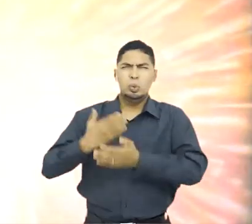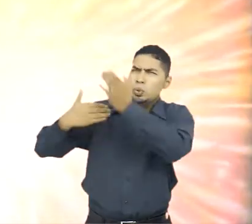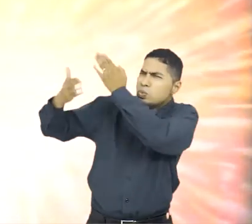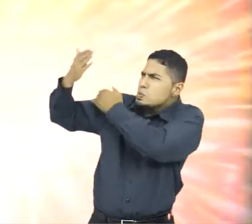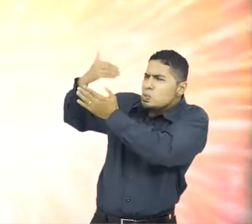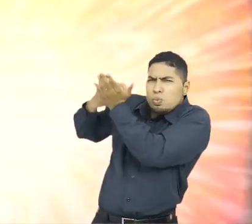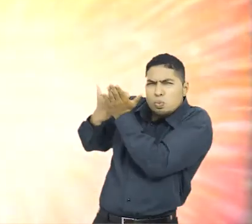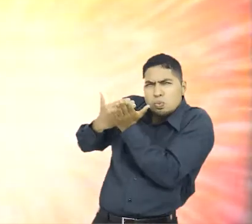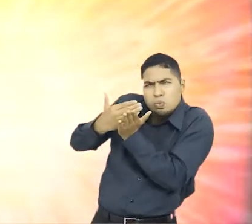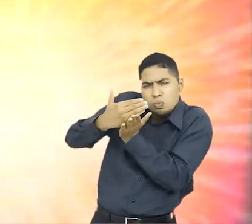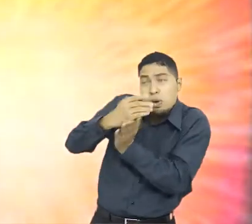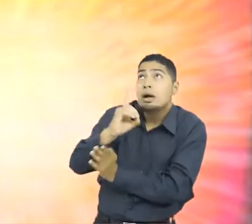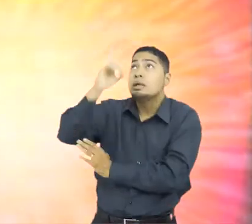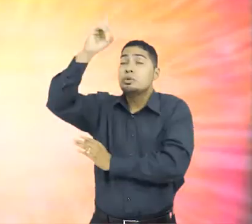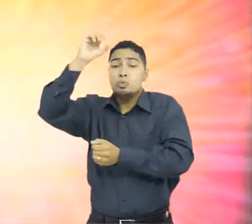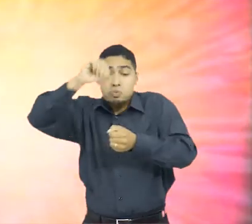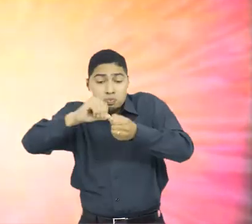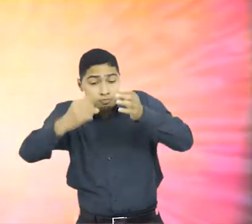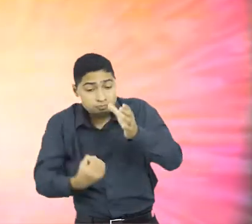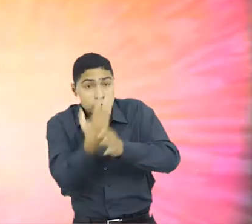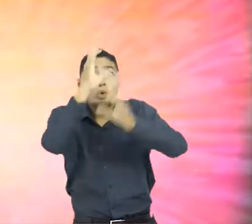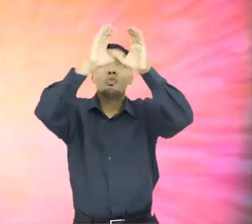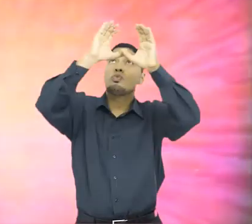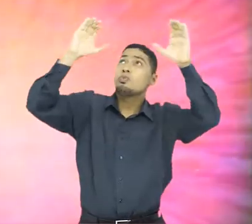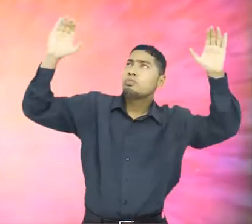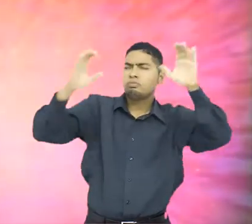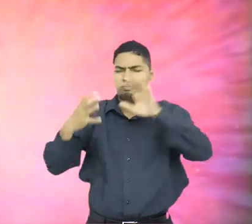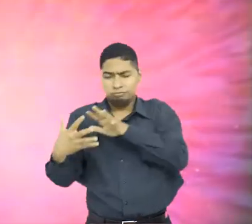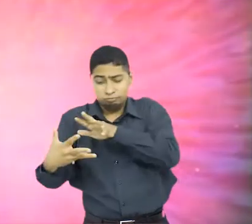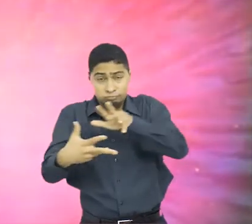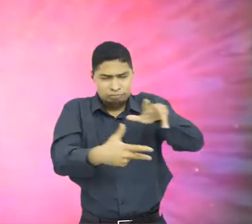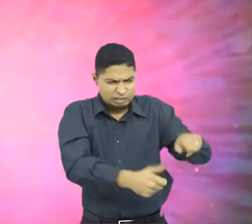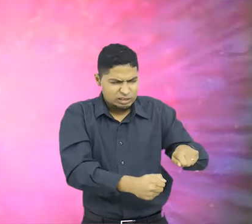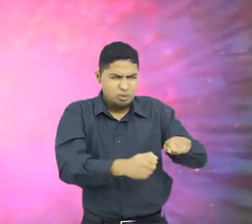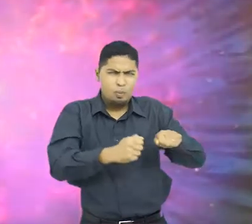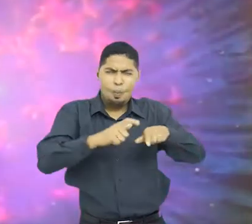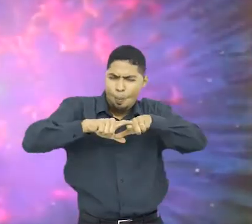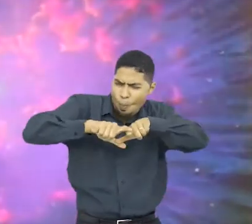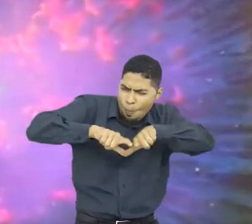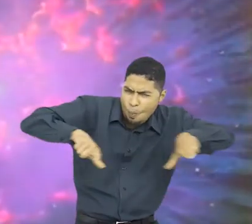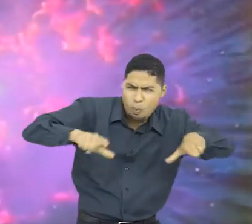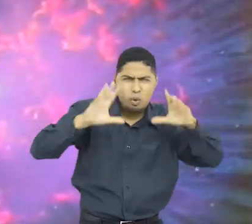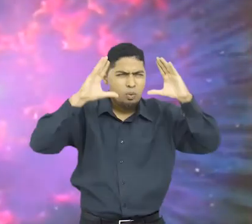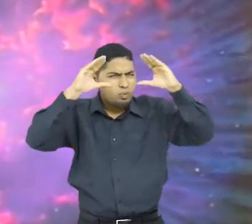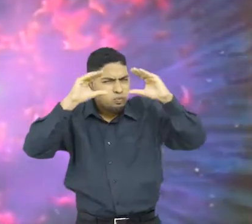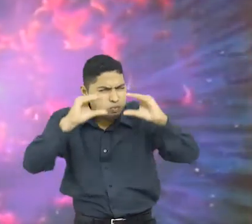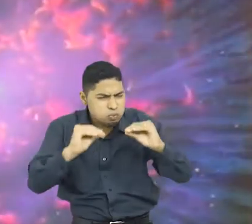No início, Deus criou os céus e a terra. A terra era sem forma, vazia, escura e coberta de água.